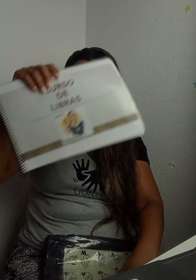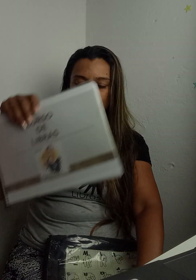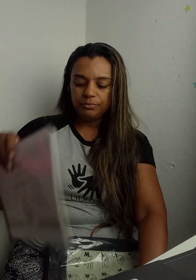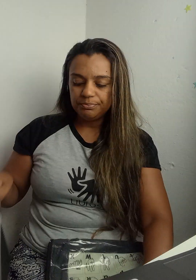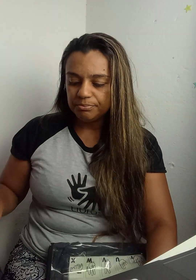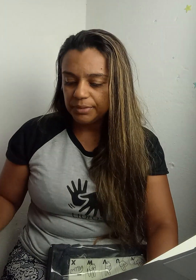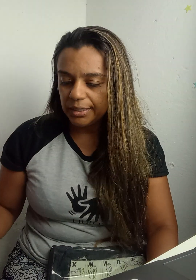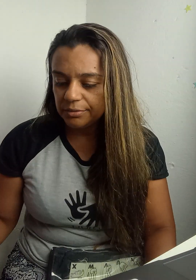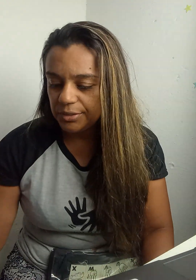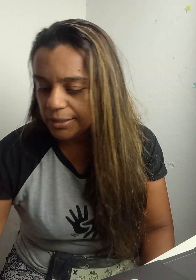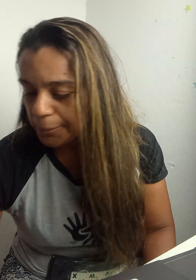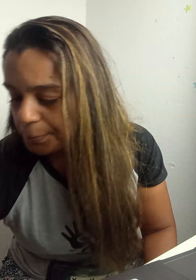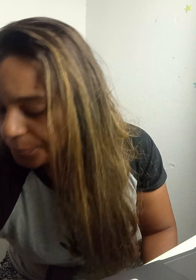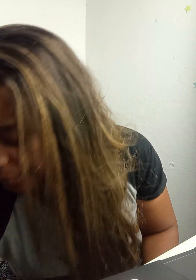bom? Maravilha.